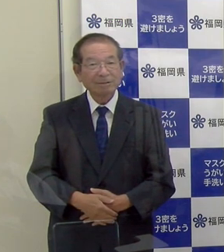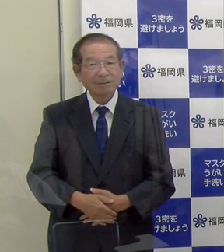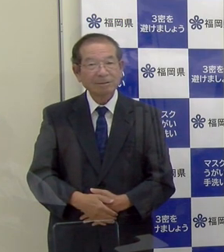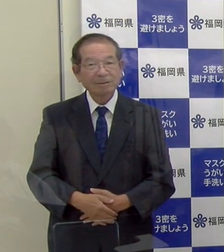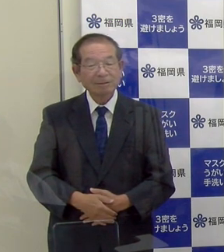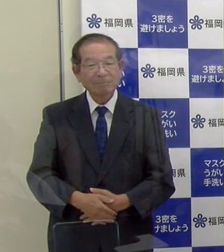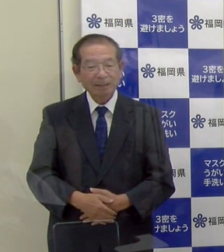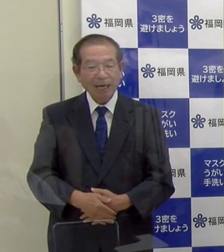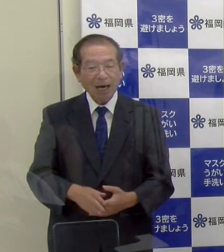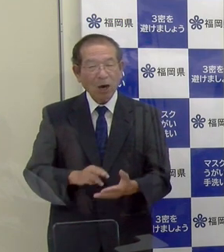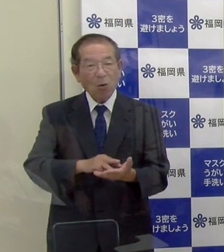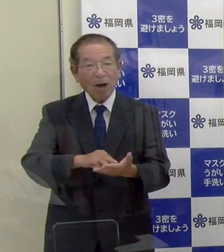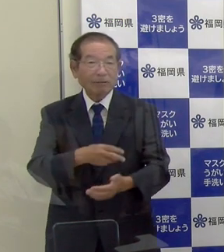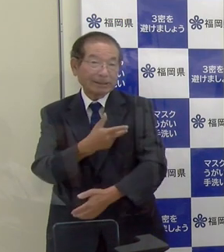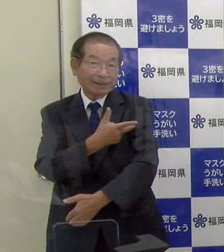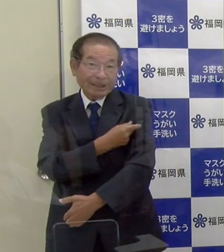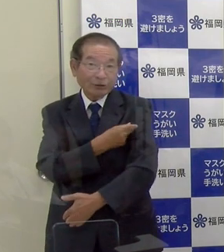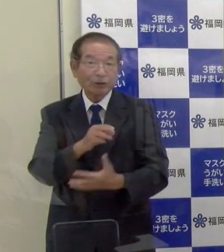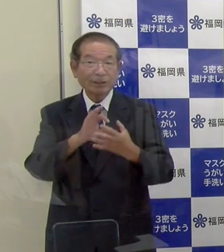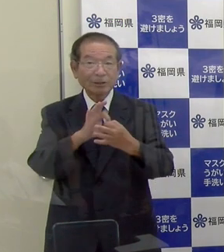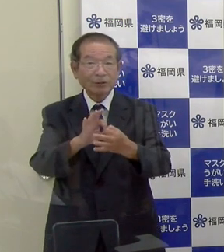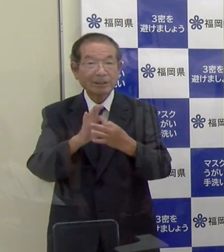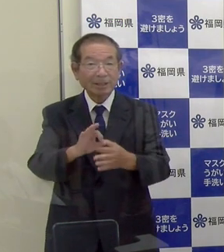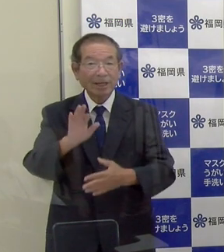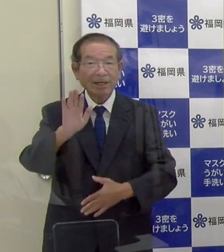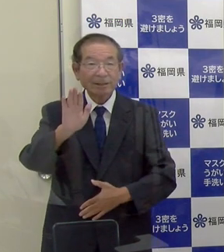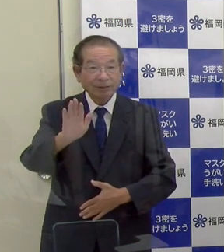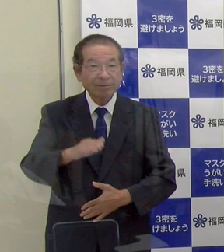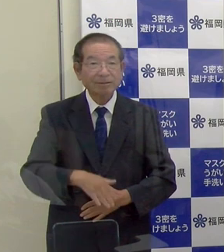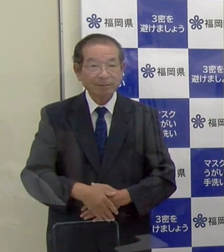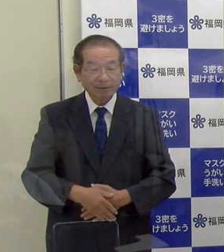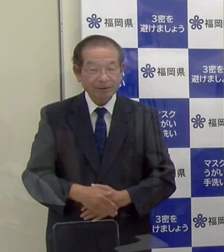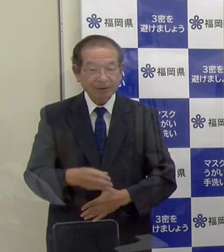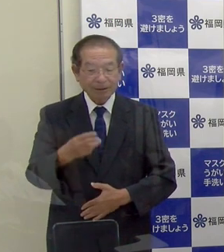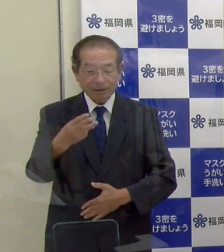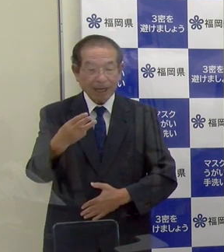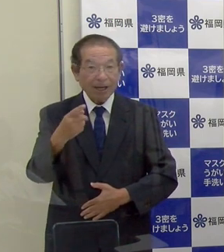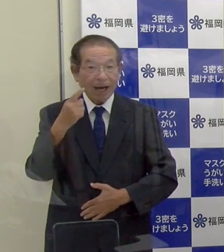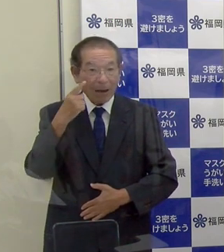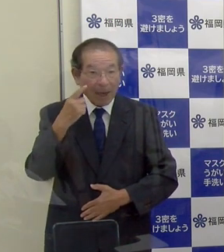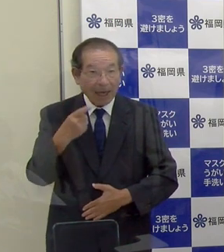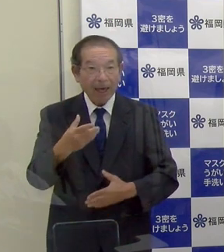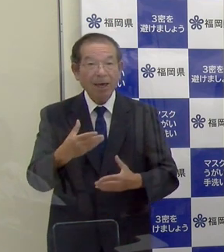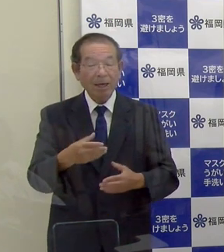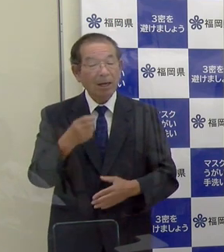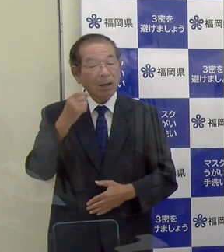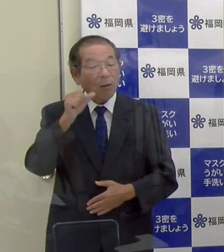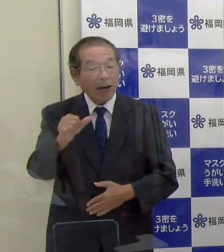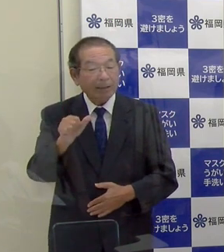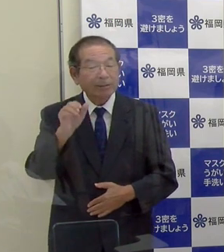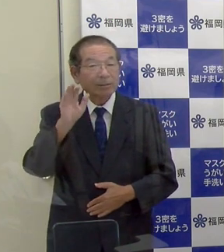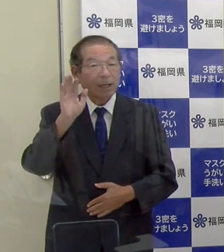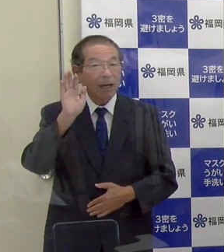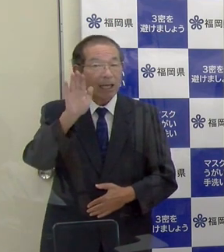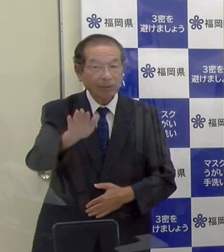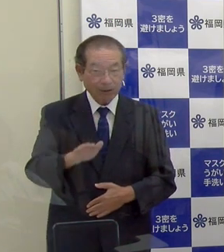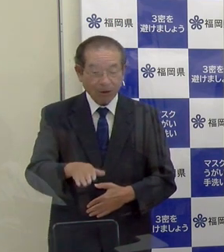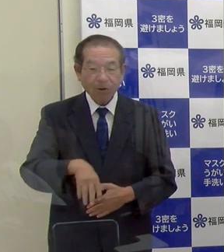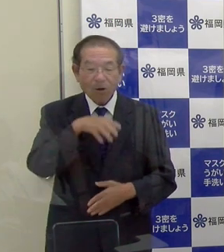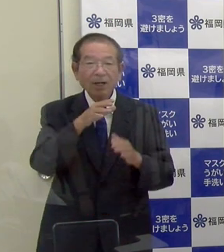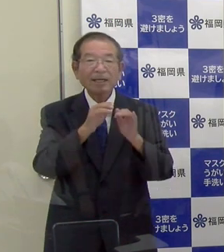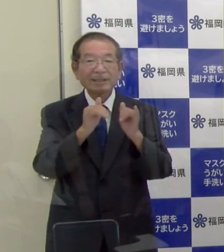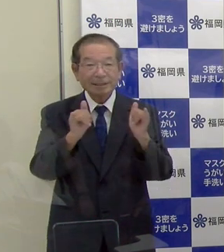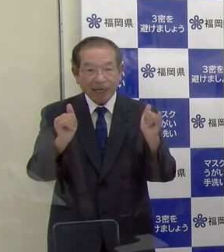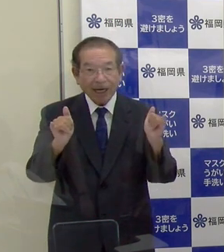それからワクチン接種でございます3回目の接種からですね5カ月が経過した高齢者